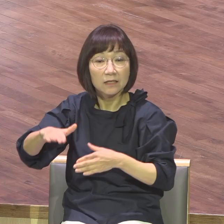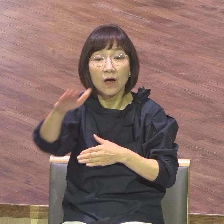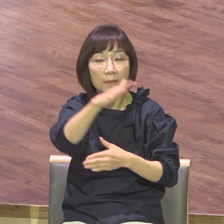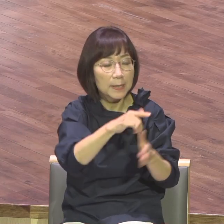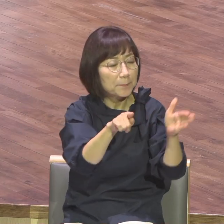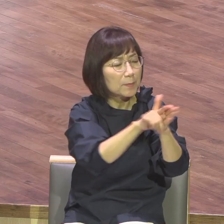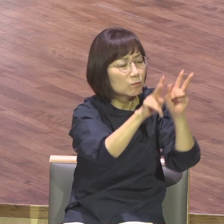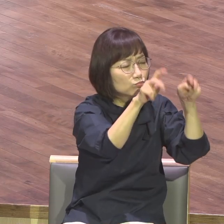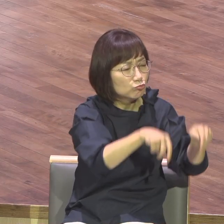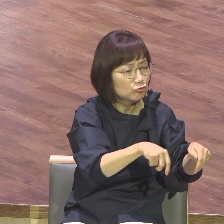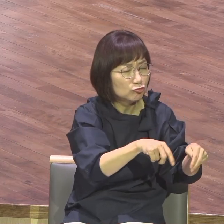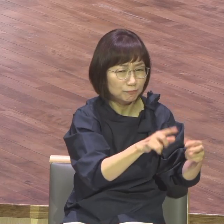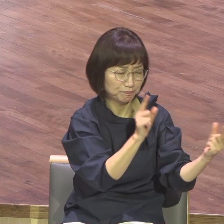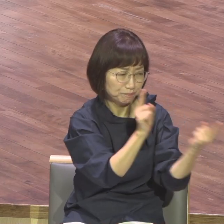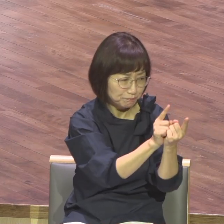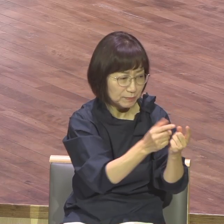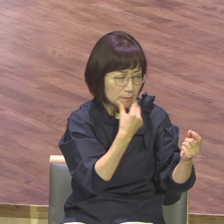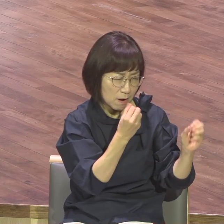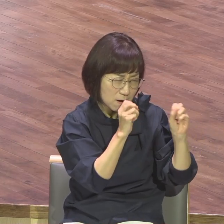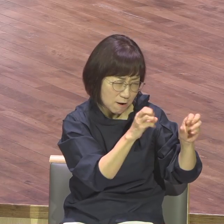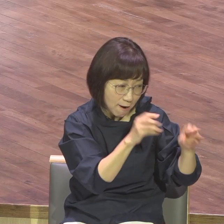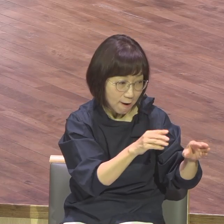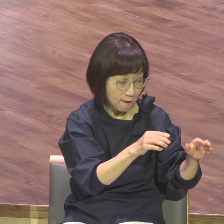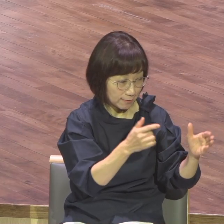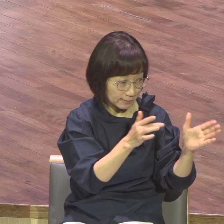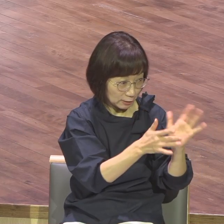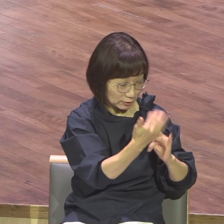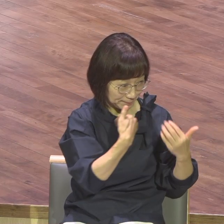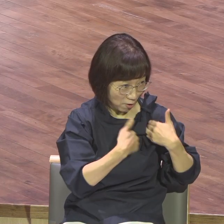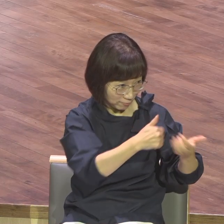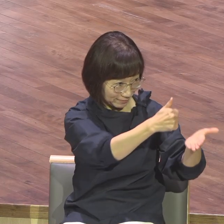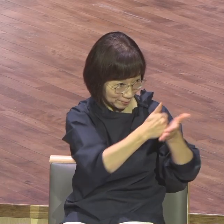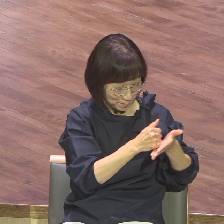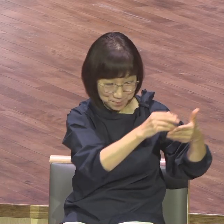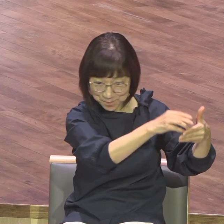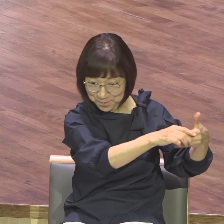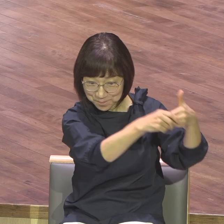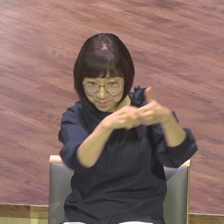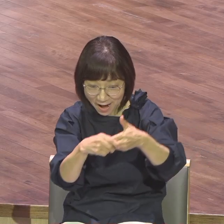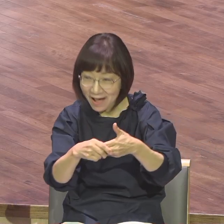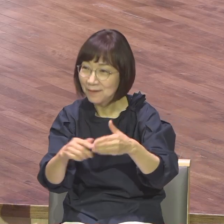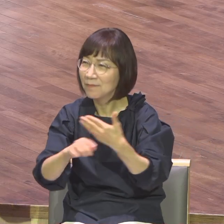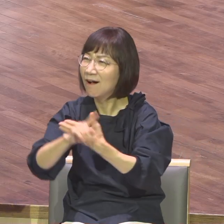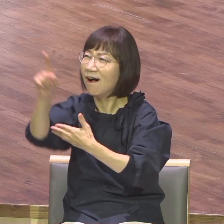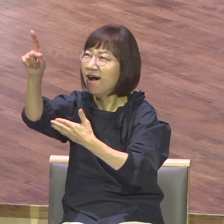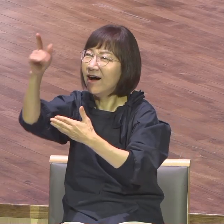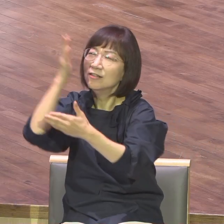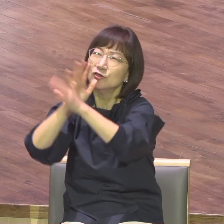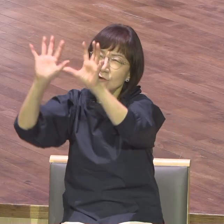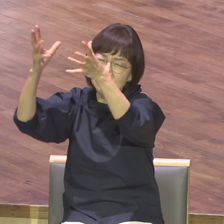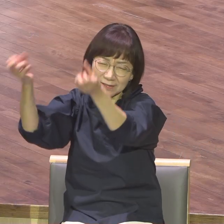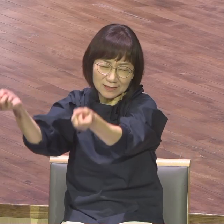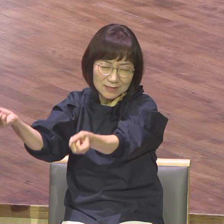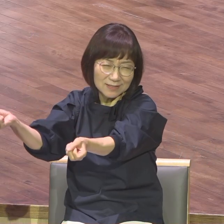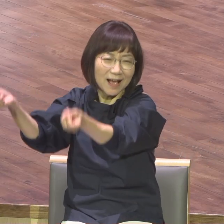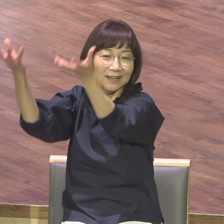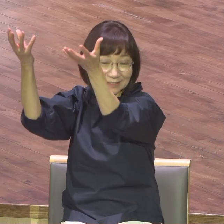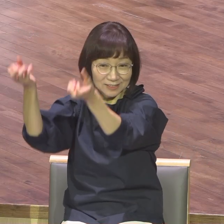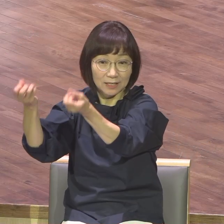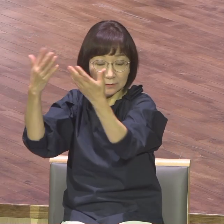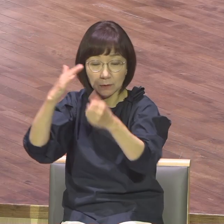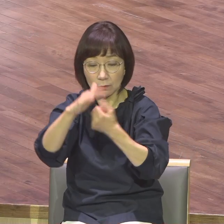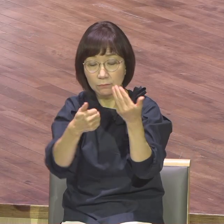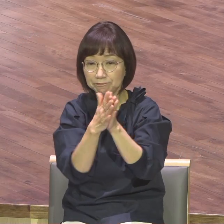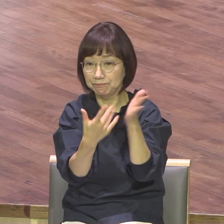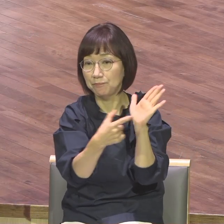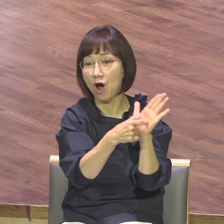복음을 전해서 그분이 예수를 영접하여 하나님의 전에 나오게 되면 천국에서 잔치가 일어나. 성경이 그렇게